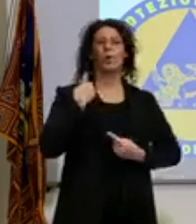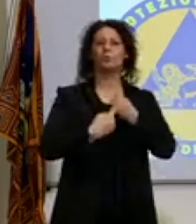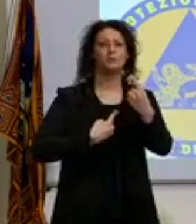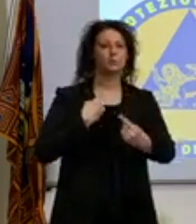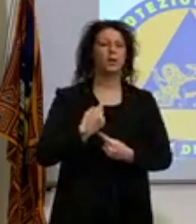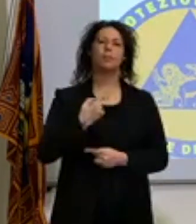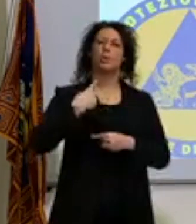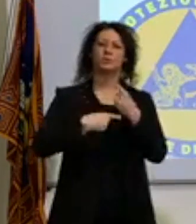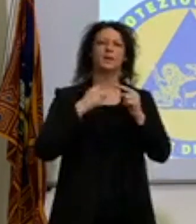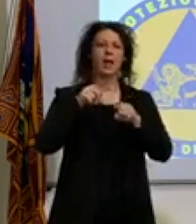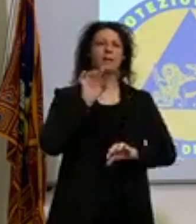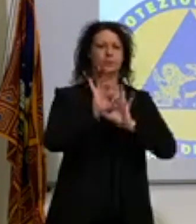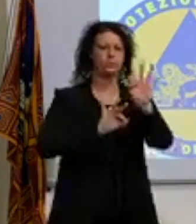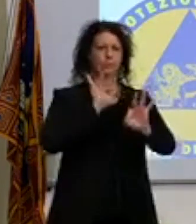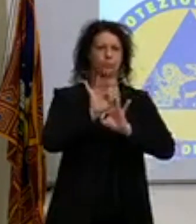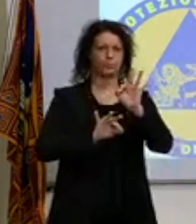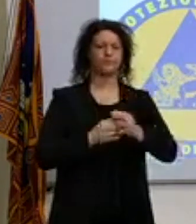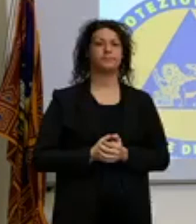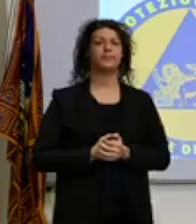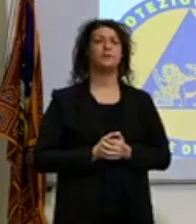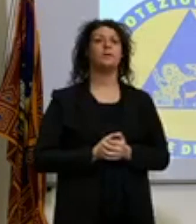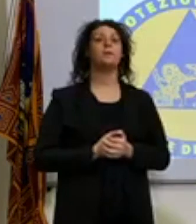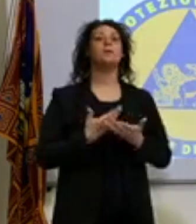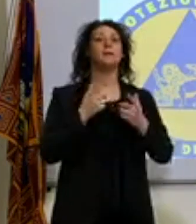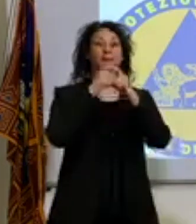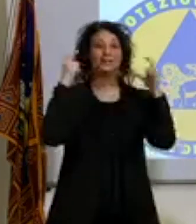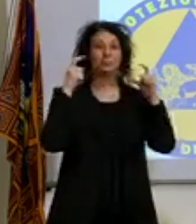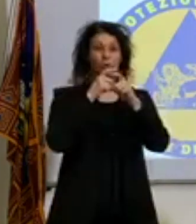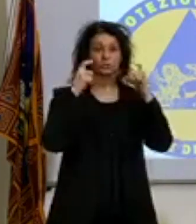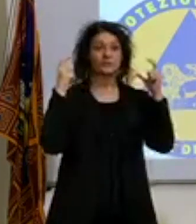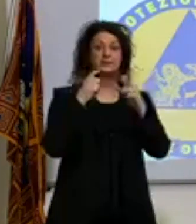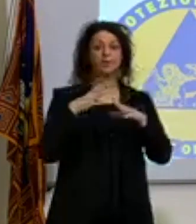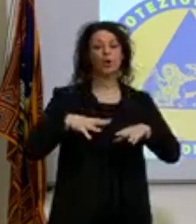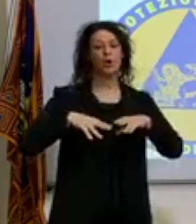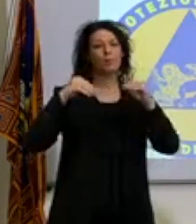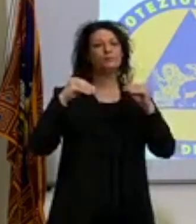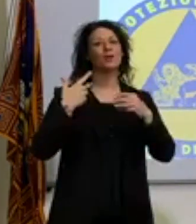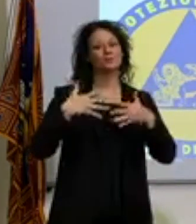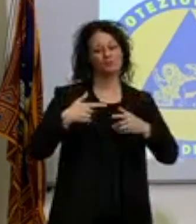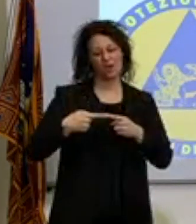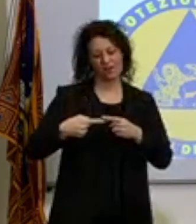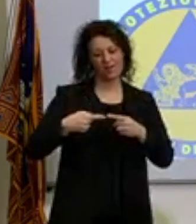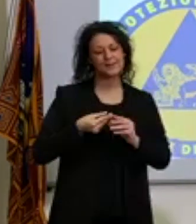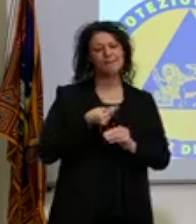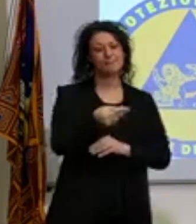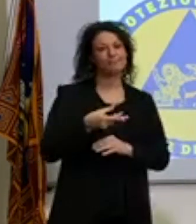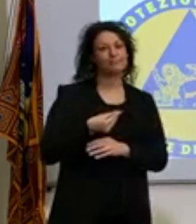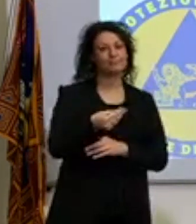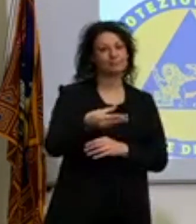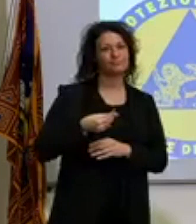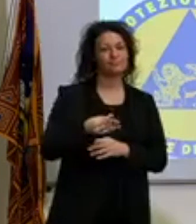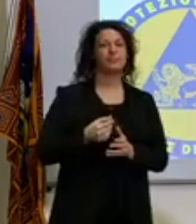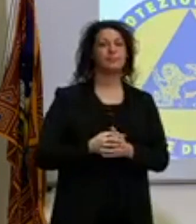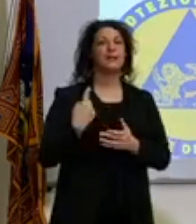cure. I dispositivi da giorni vengono forniti, perché da giorni, non dall'inizio, perché all'inizio abbiamo